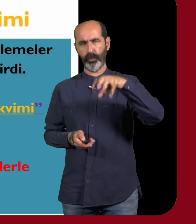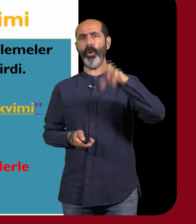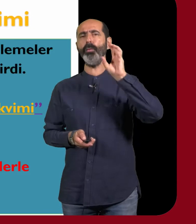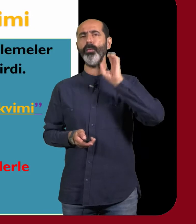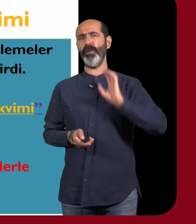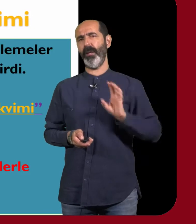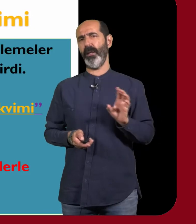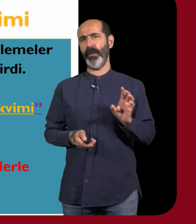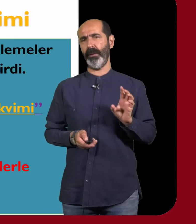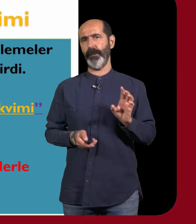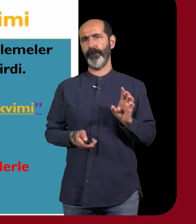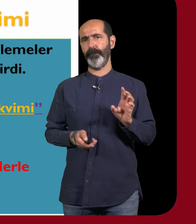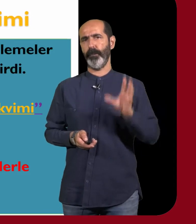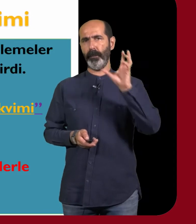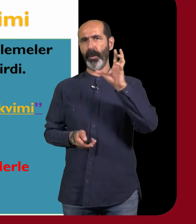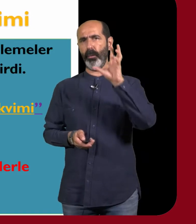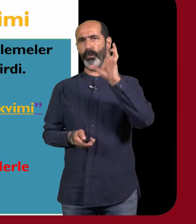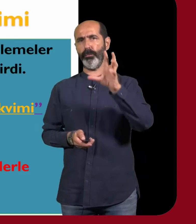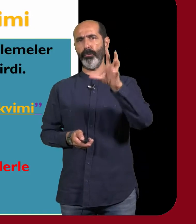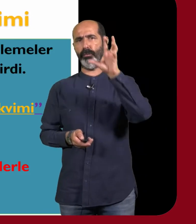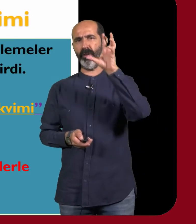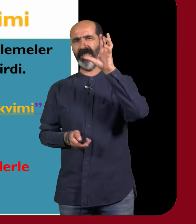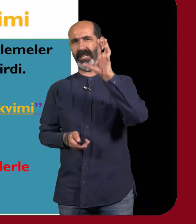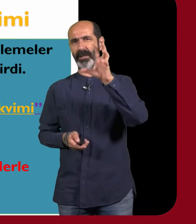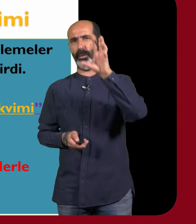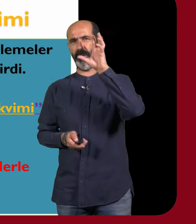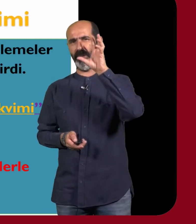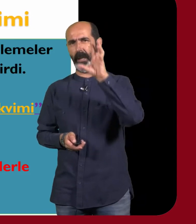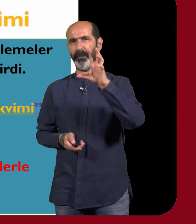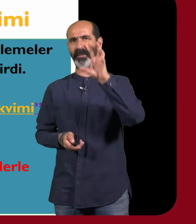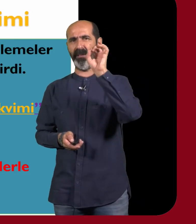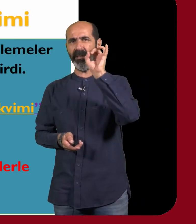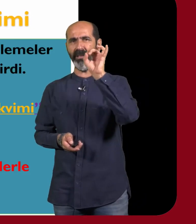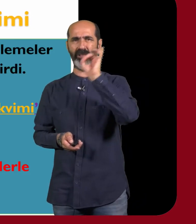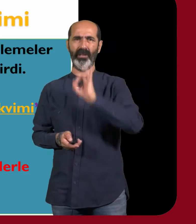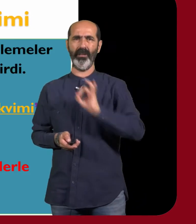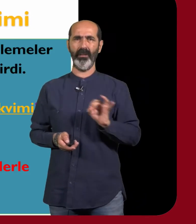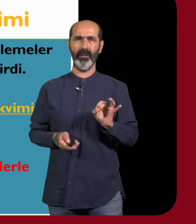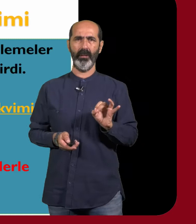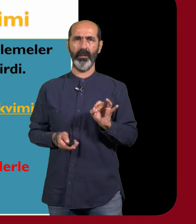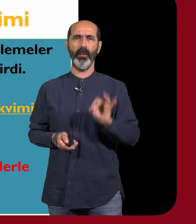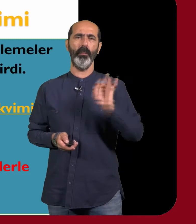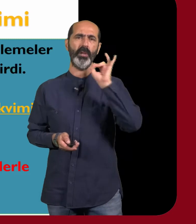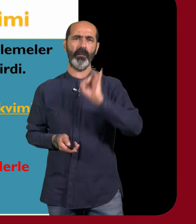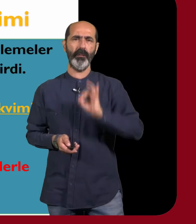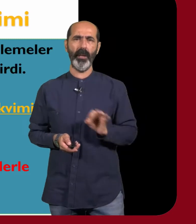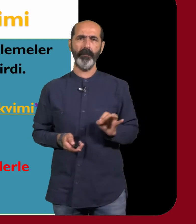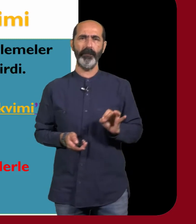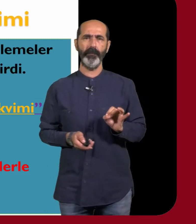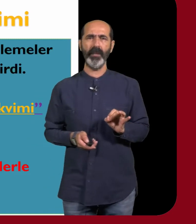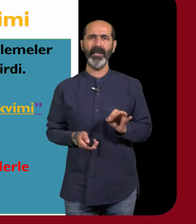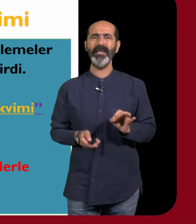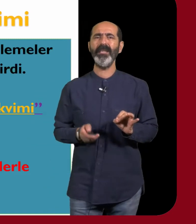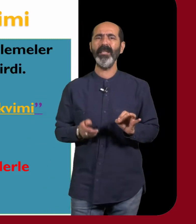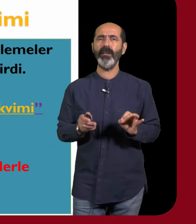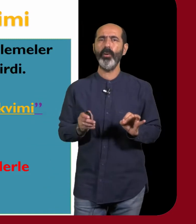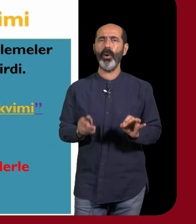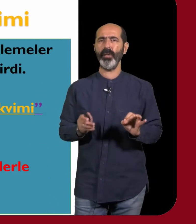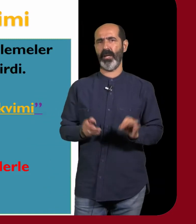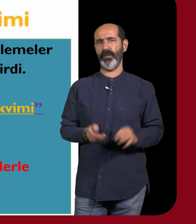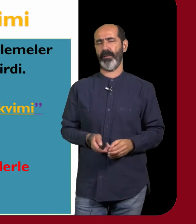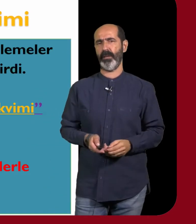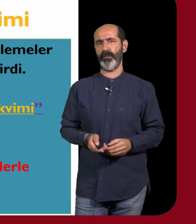bu son düzenlemeyi tapa 13. gregore yaptığı için Bu takvime